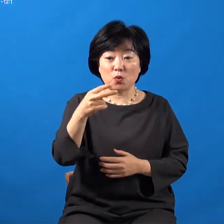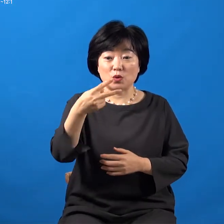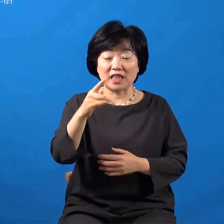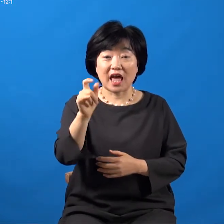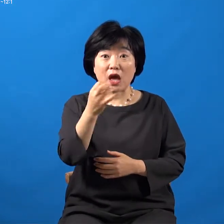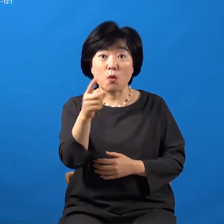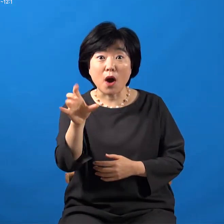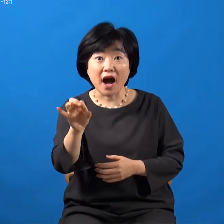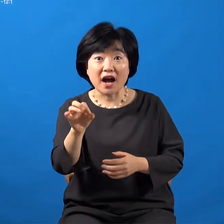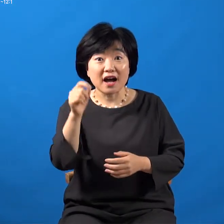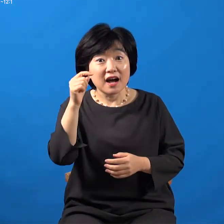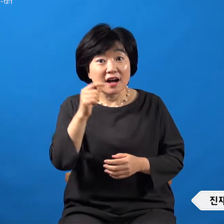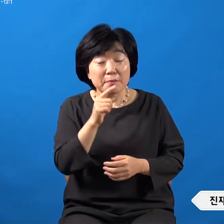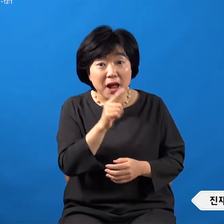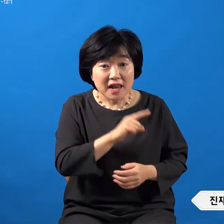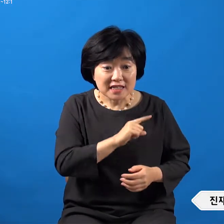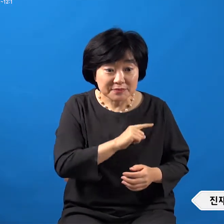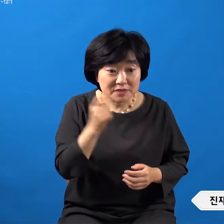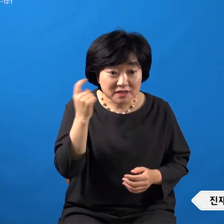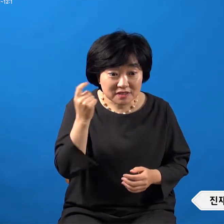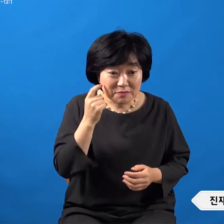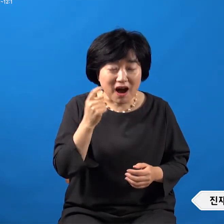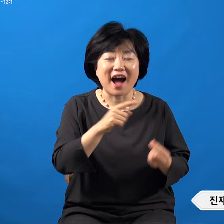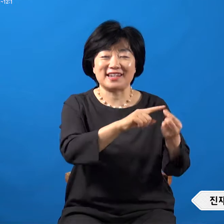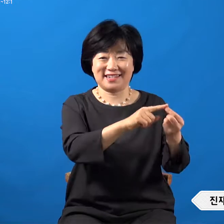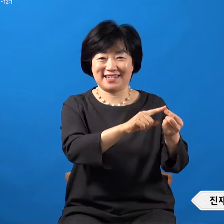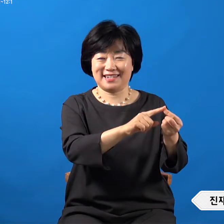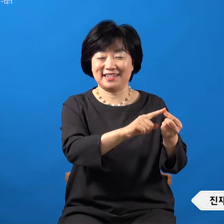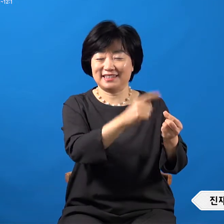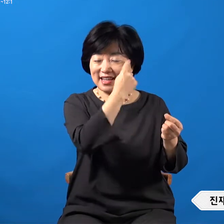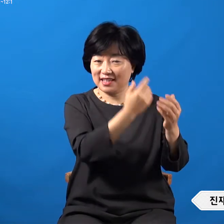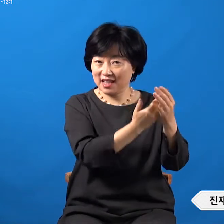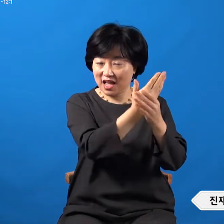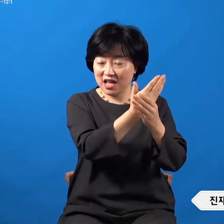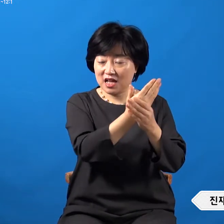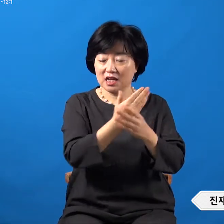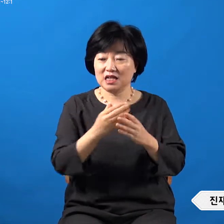생각이 납니다. 이순신 장군 하면 거북선입니다.